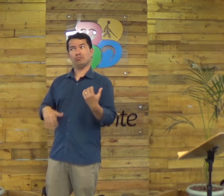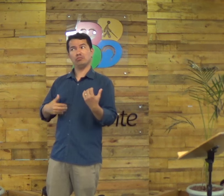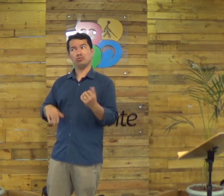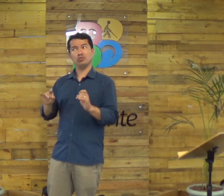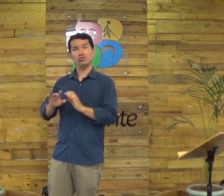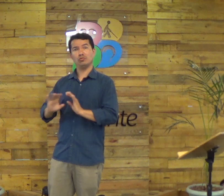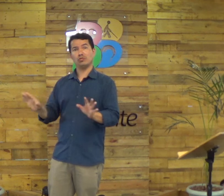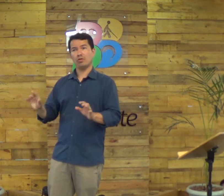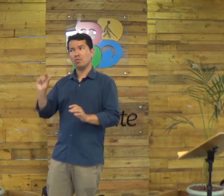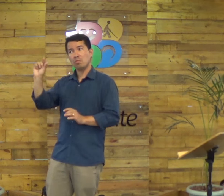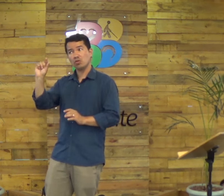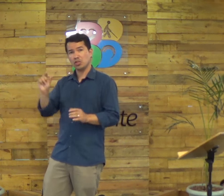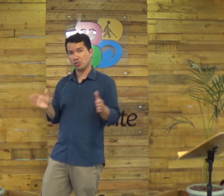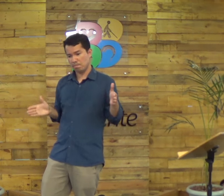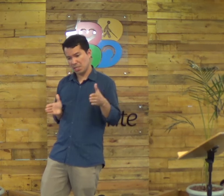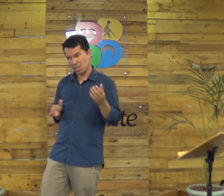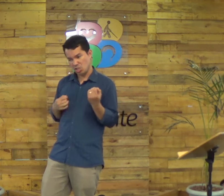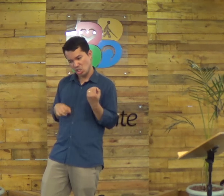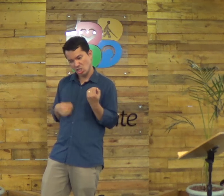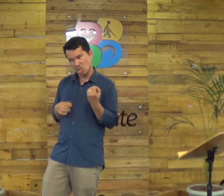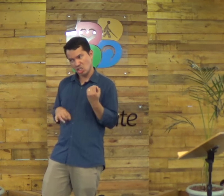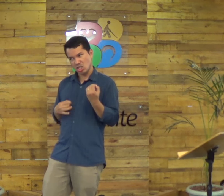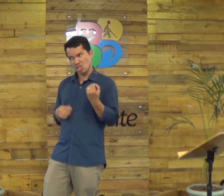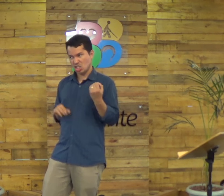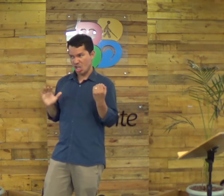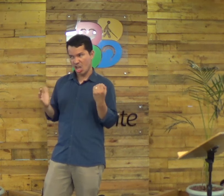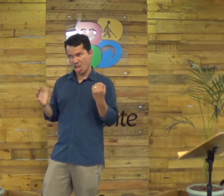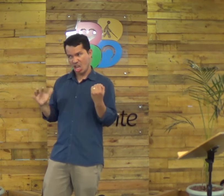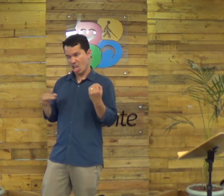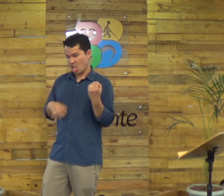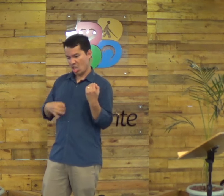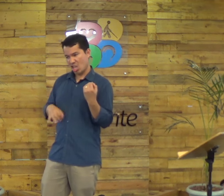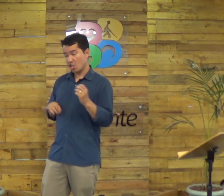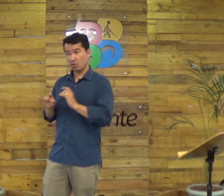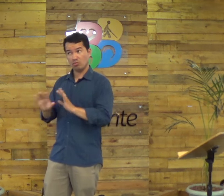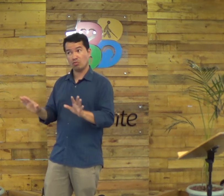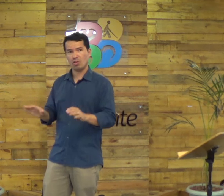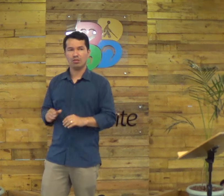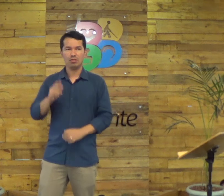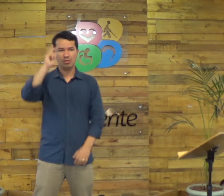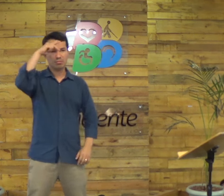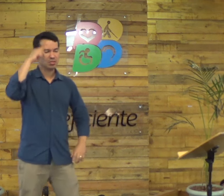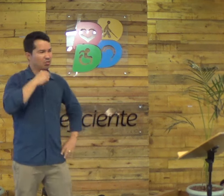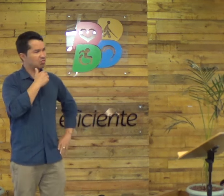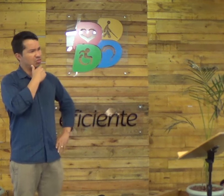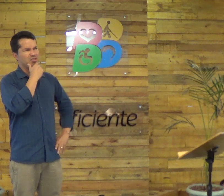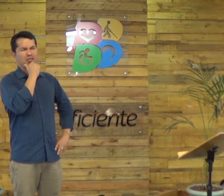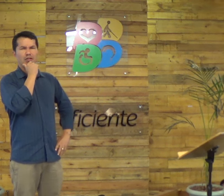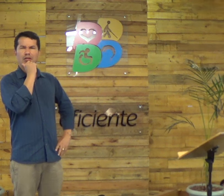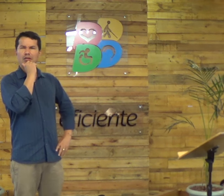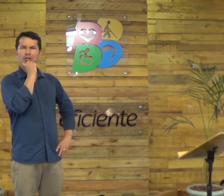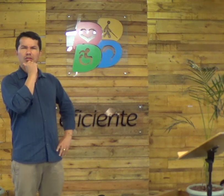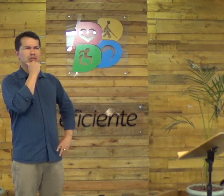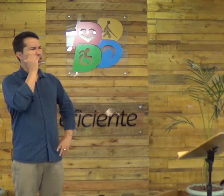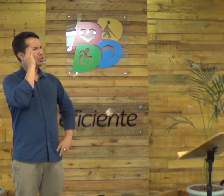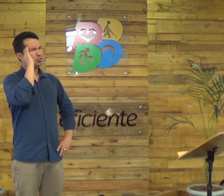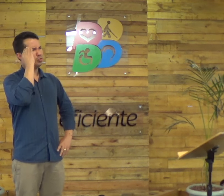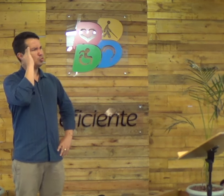não, eu sei tocar violão mesmo, ó, e aquele cavaquinho também, sabe, cavaquinho? Eu também quero tocar, mas só um pouquinho, poxa, que